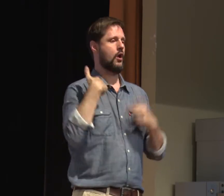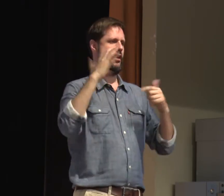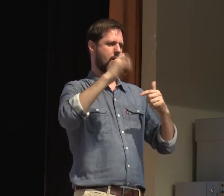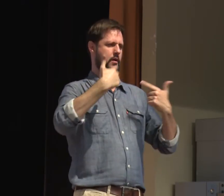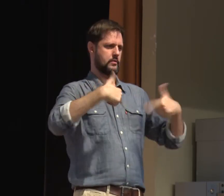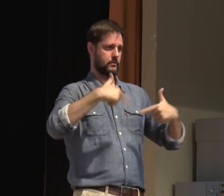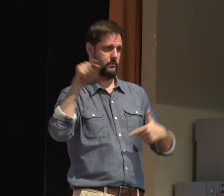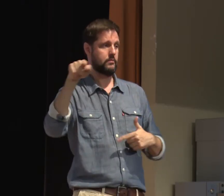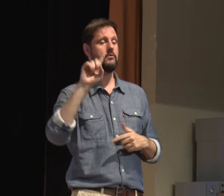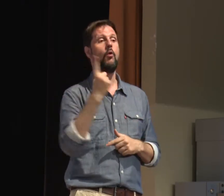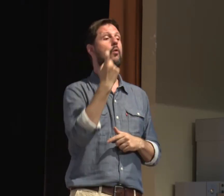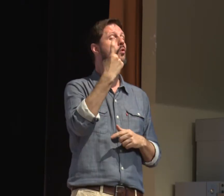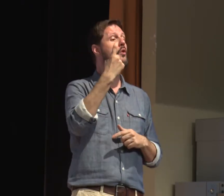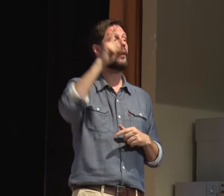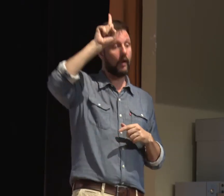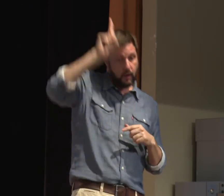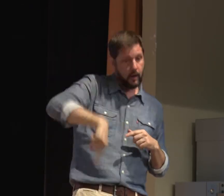e em Santa Maria aconteceu um vestibular,